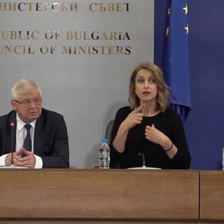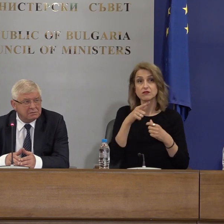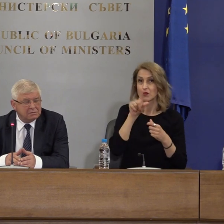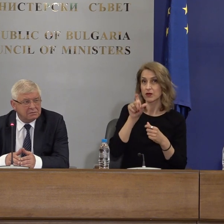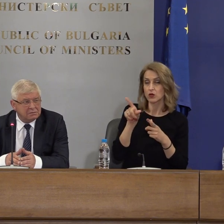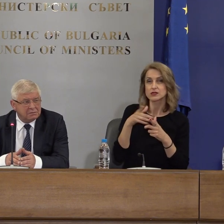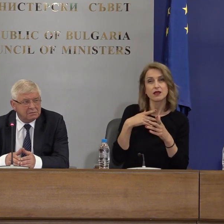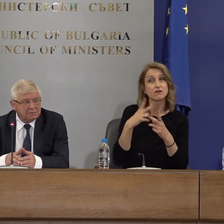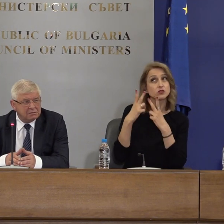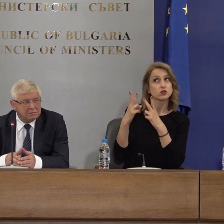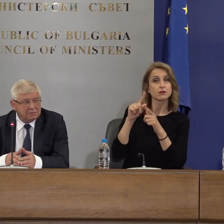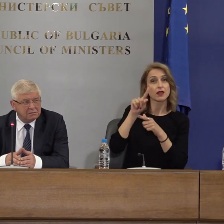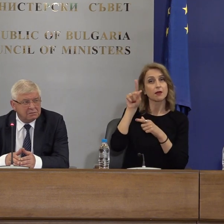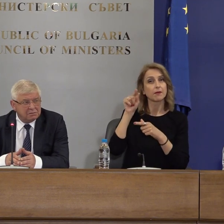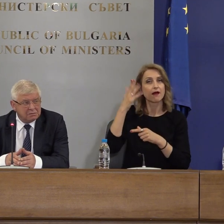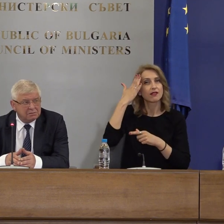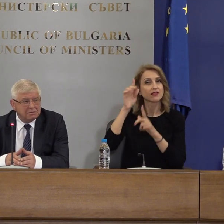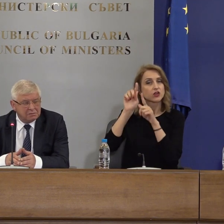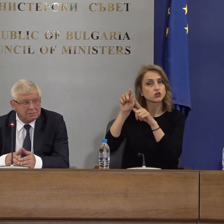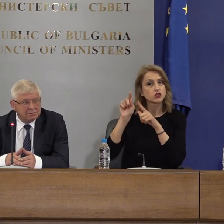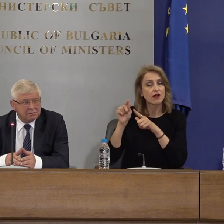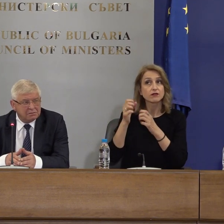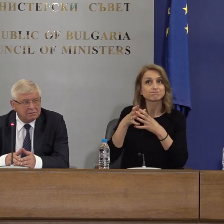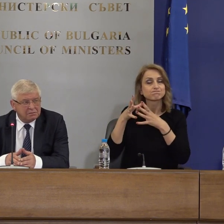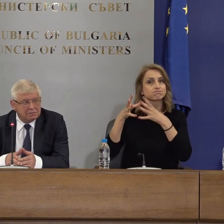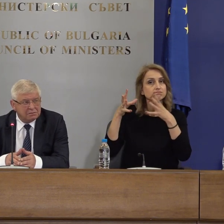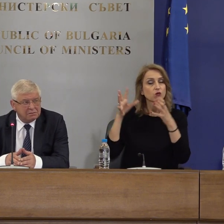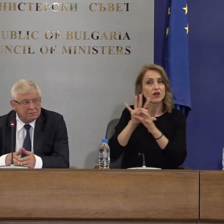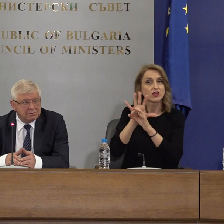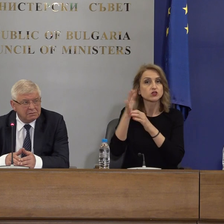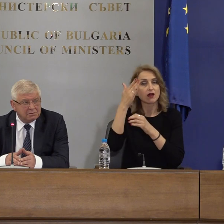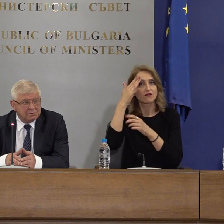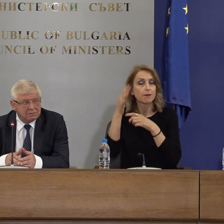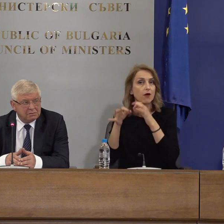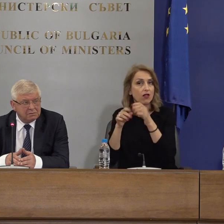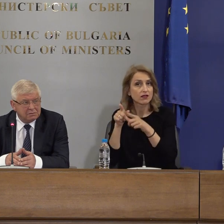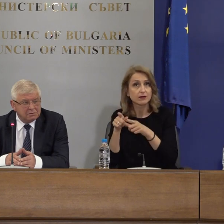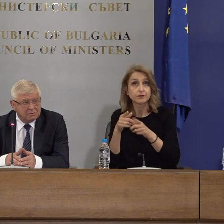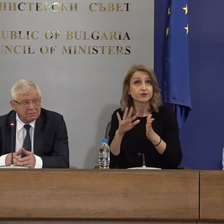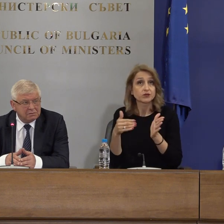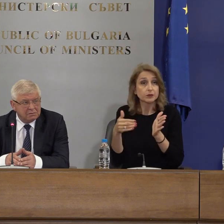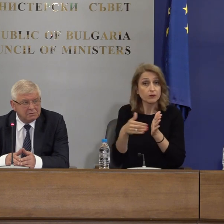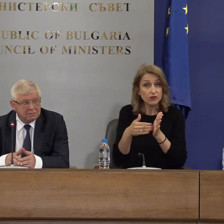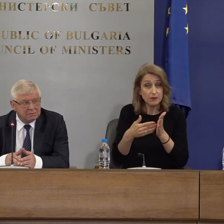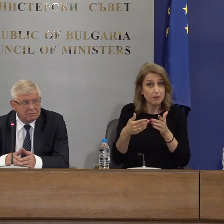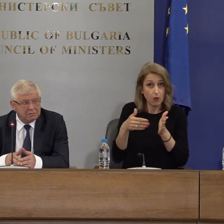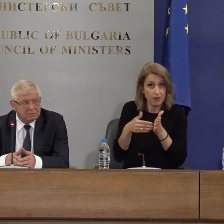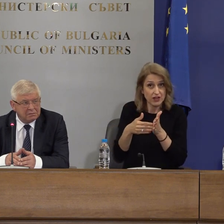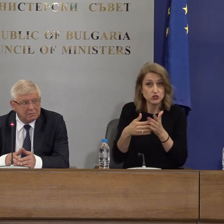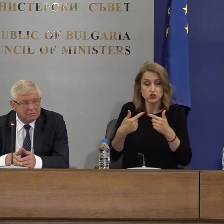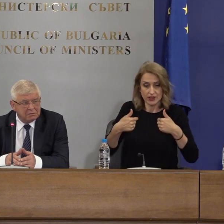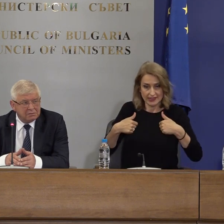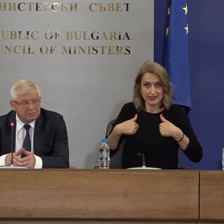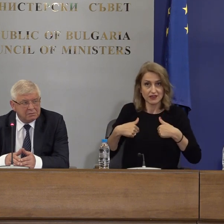държави наблюдаваме разпространение и увеличаване на броя заболели. Ще пречи ли според вас факта, че ние удължаваме